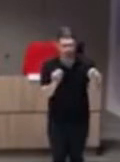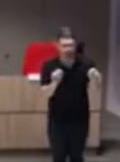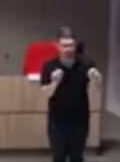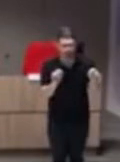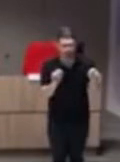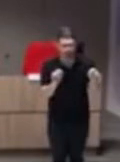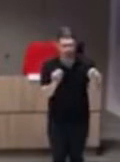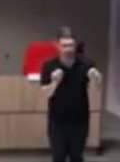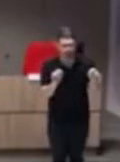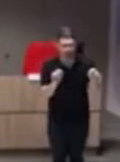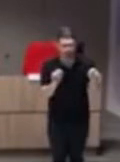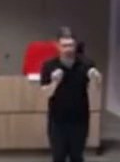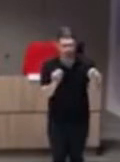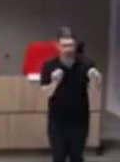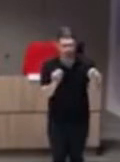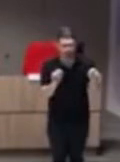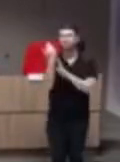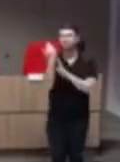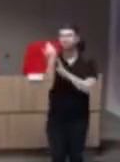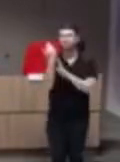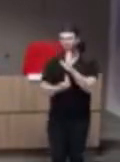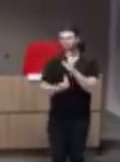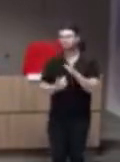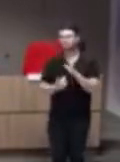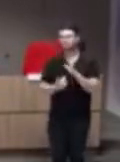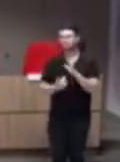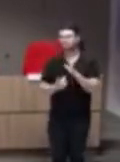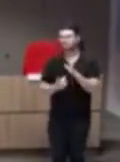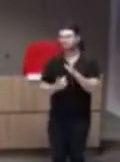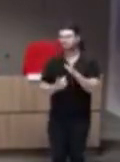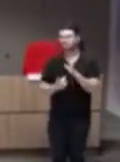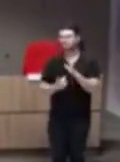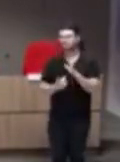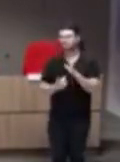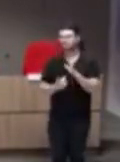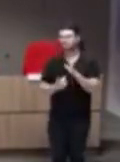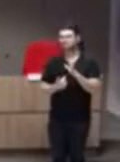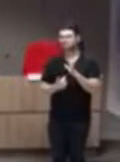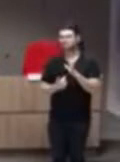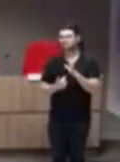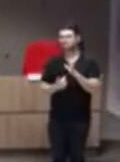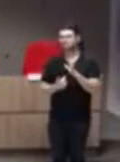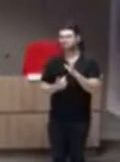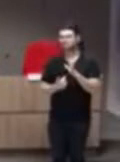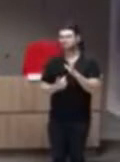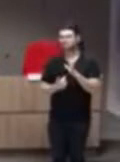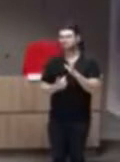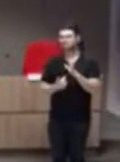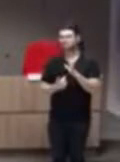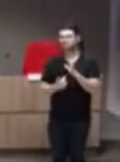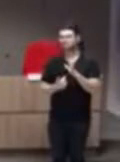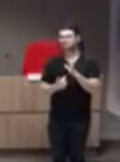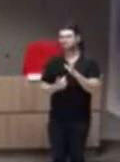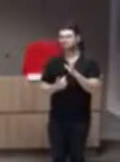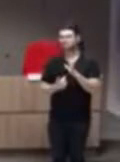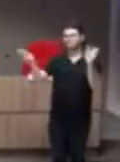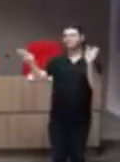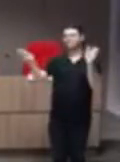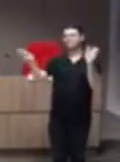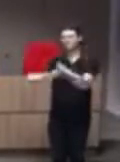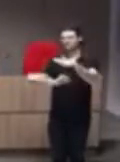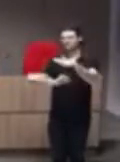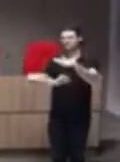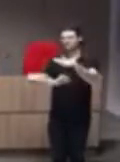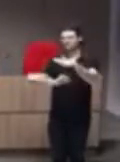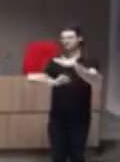feito. Em todas as instituições, nós fizemos a requisição de documentos dessas instituições. Então, ao chegar na instituição, a primeira coisa